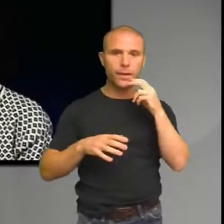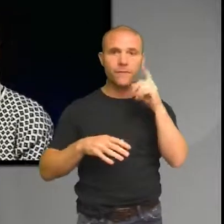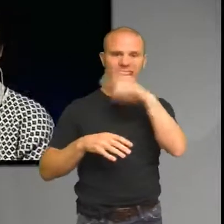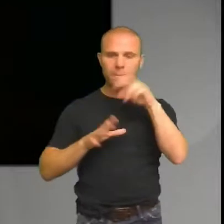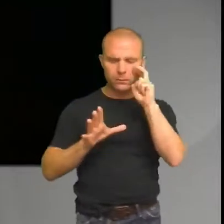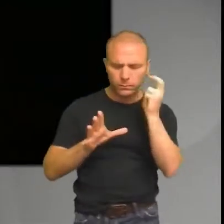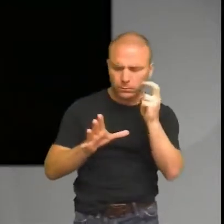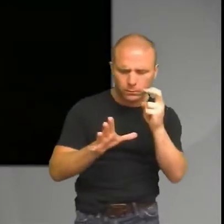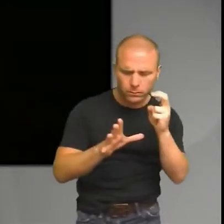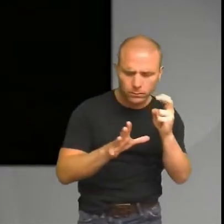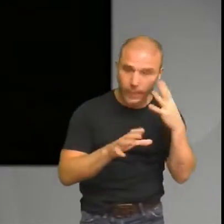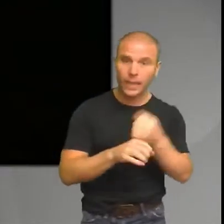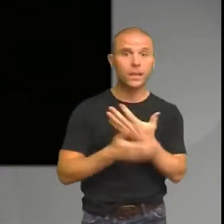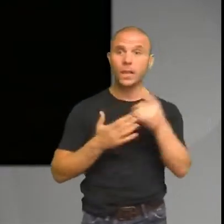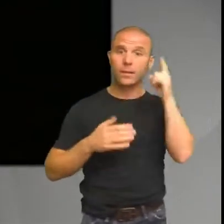fel.